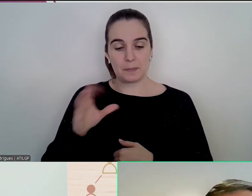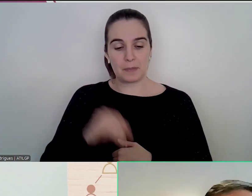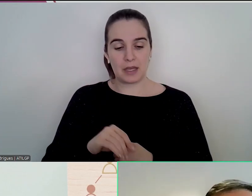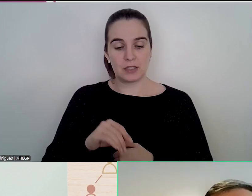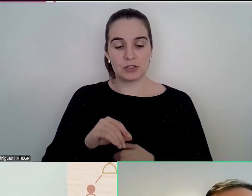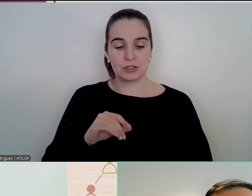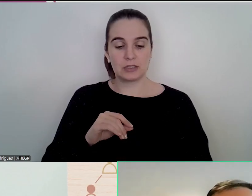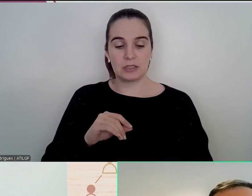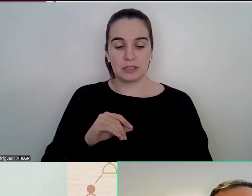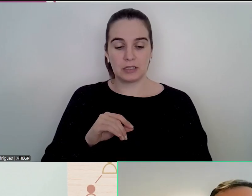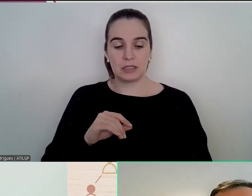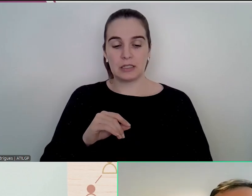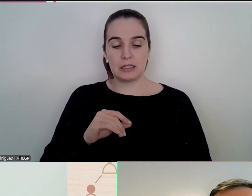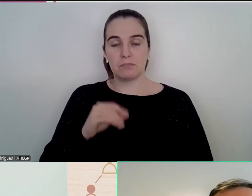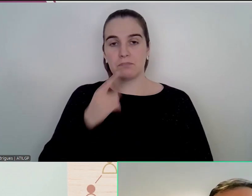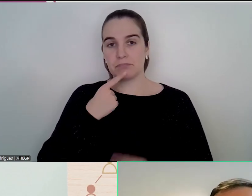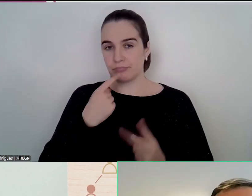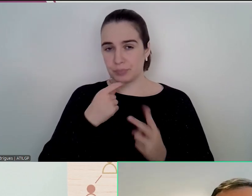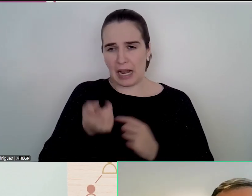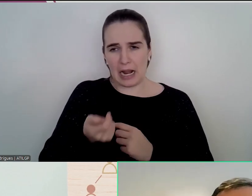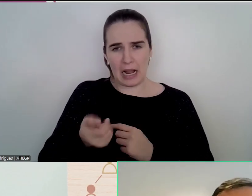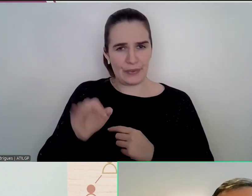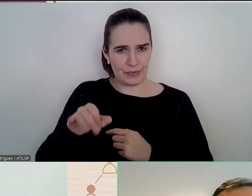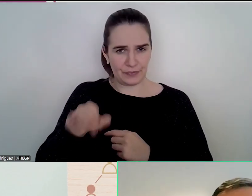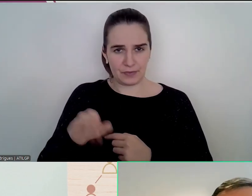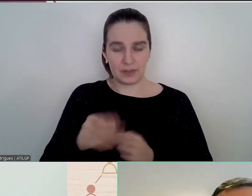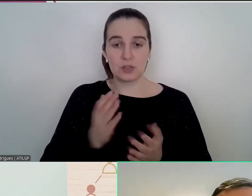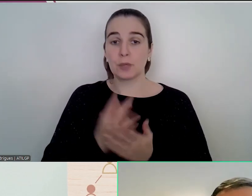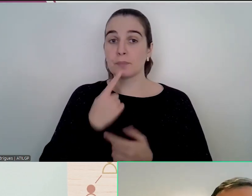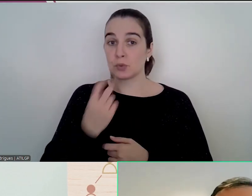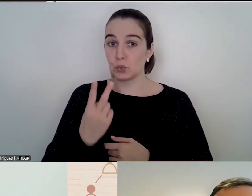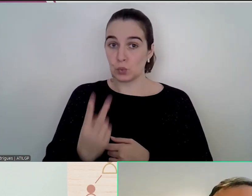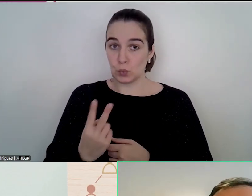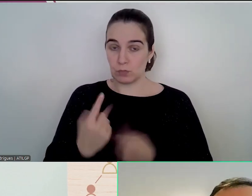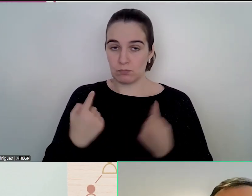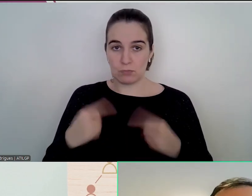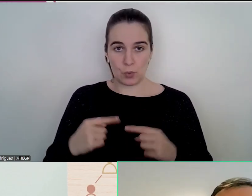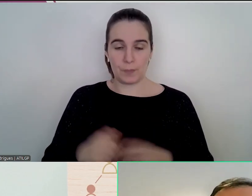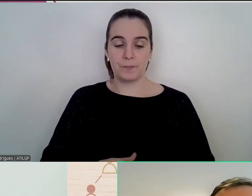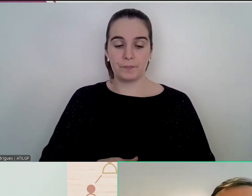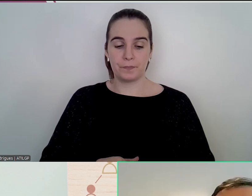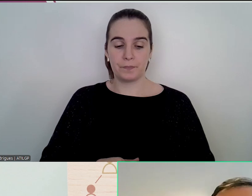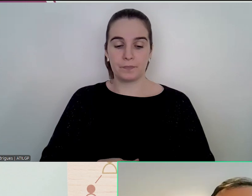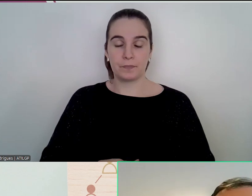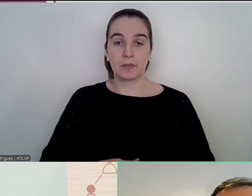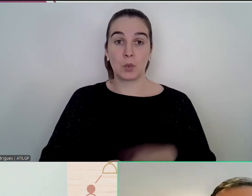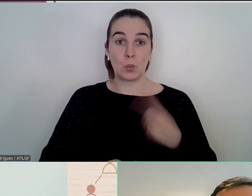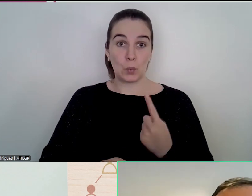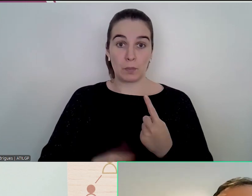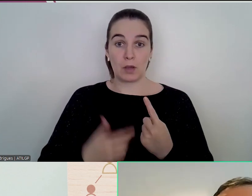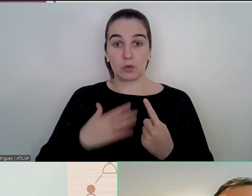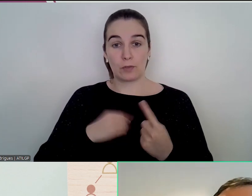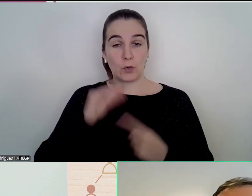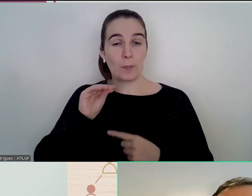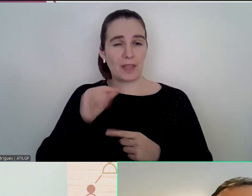duas questões, nós estamos a caminhar de facto para o final do nosso webinar, mais duas questões. Há uma que eu tomaria a liberdade de comentar uma coisa